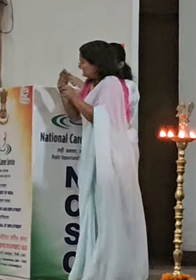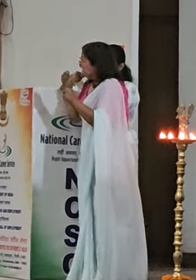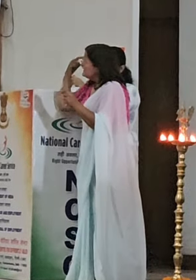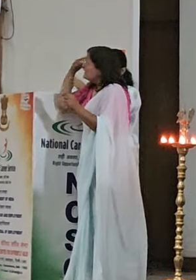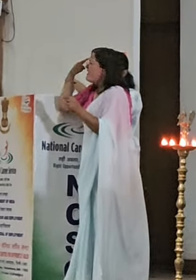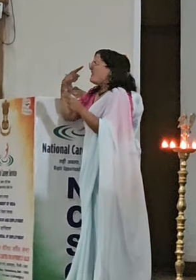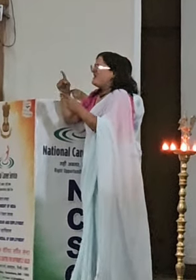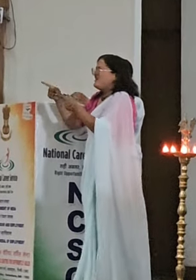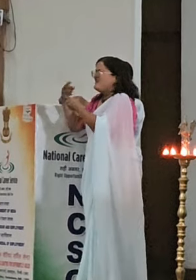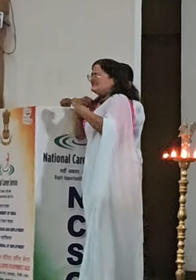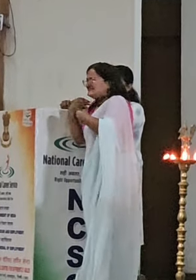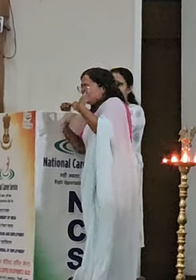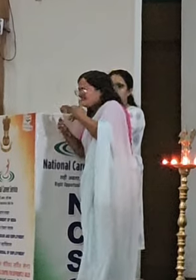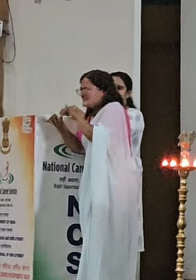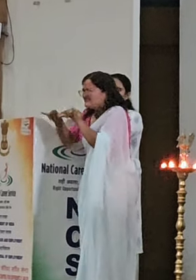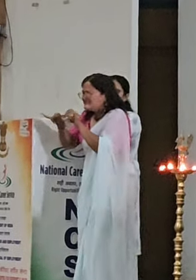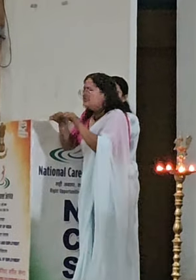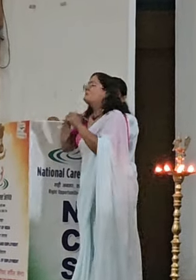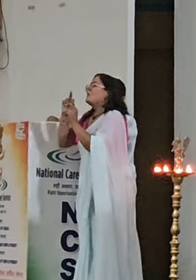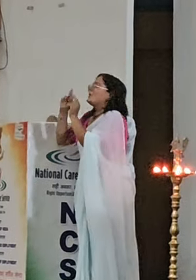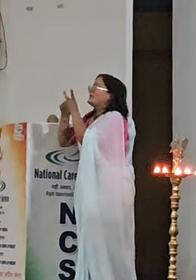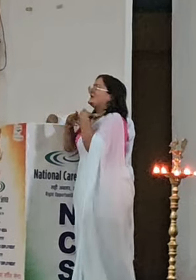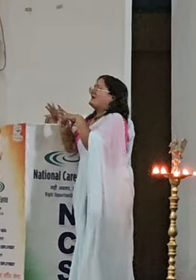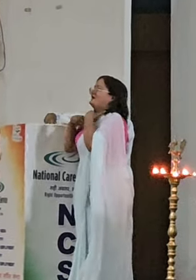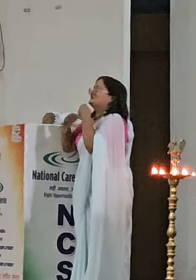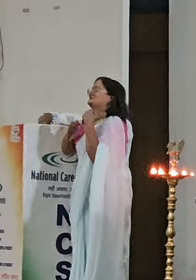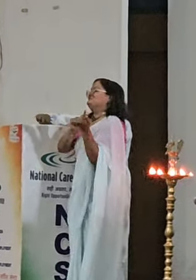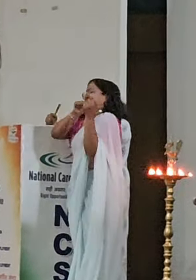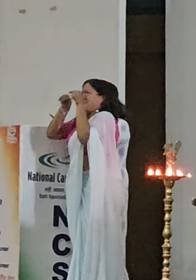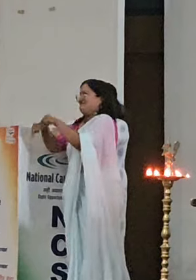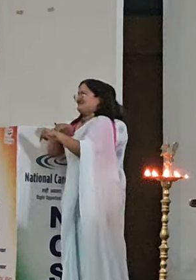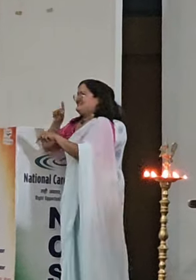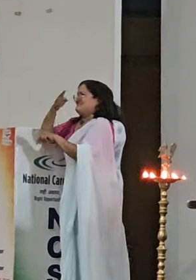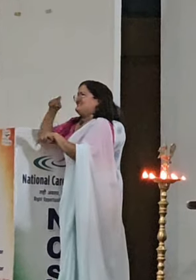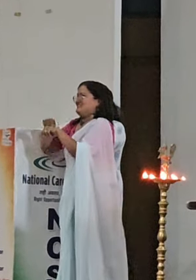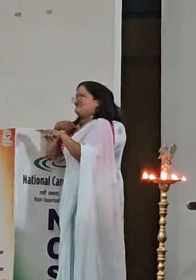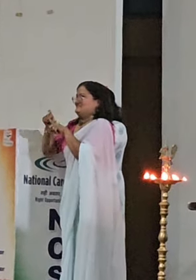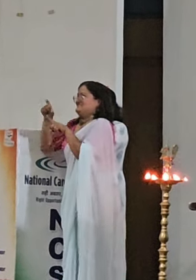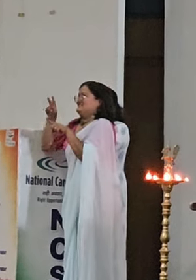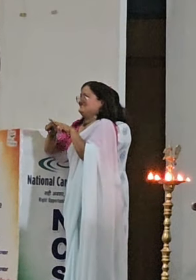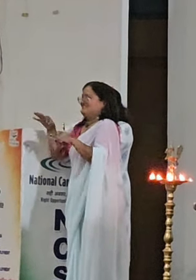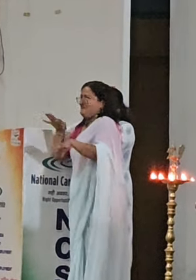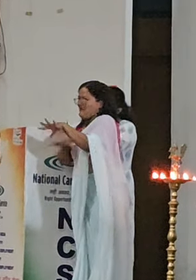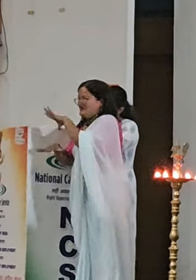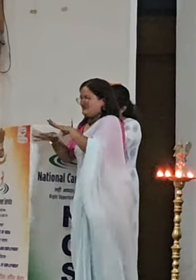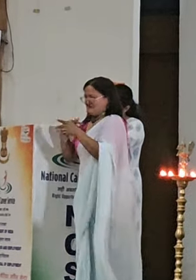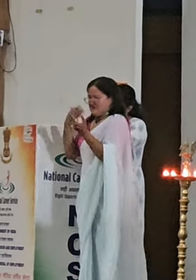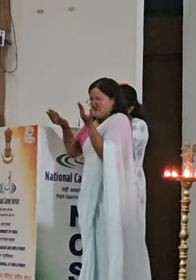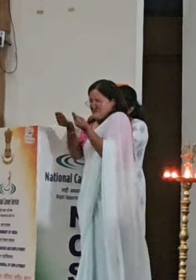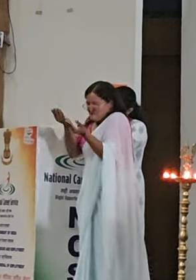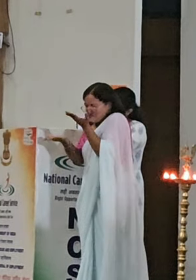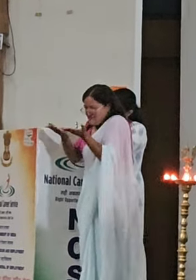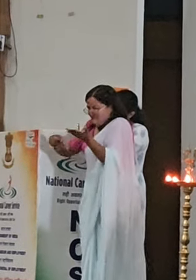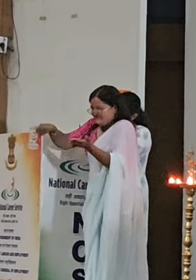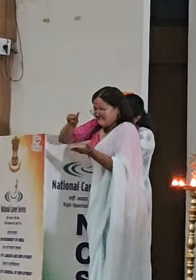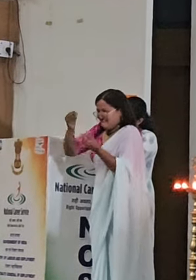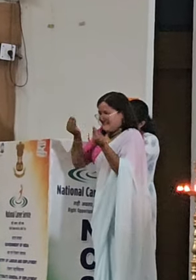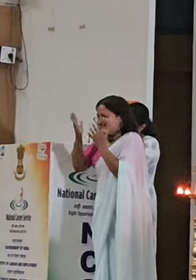किया था कि जहाँ पे हमें स्विंग मशीन जो होती है सिलाई मशीन, और जो महिलाएं जो बिजनेस अपना डेवलप करना चाहती है वहाँ पे